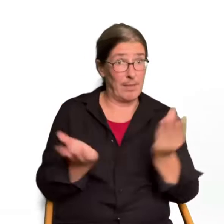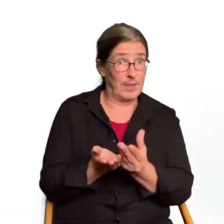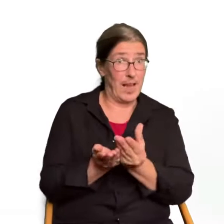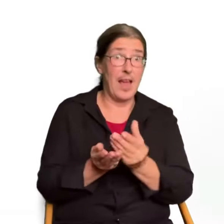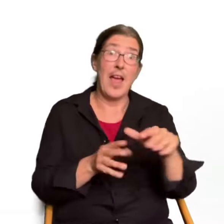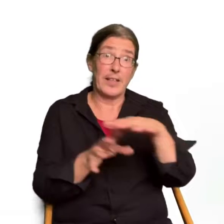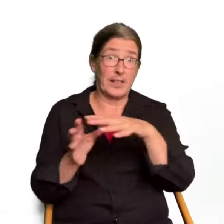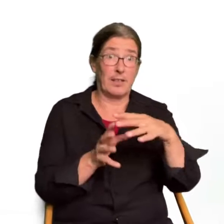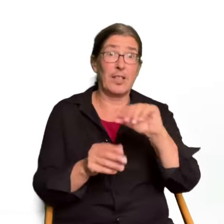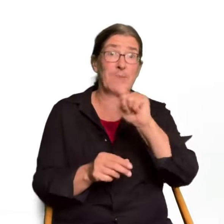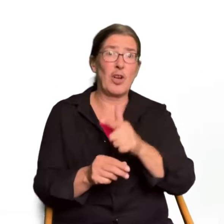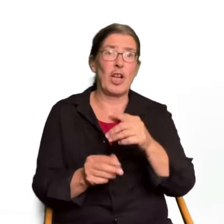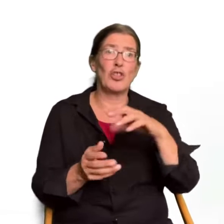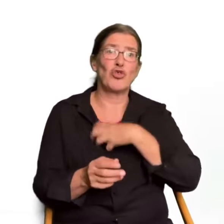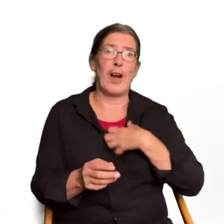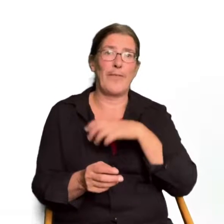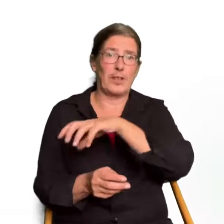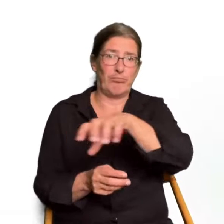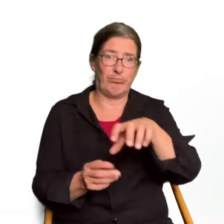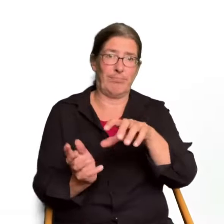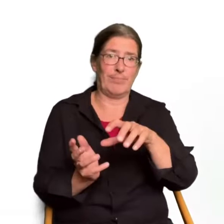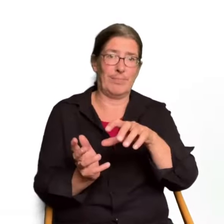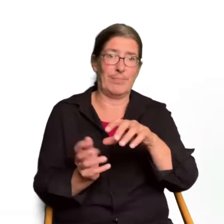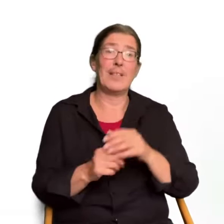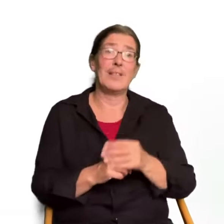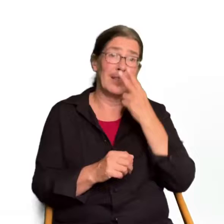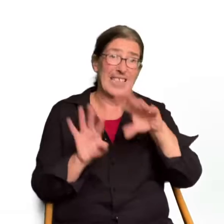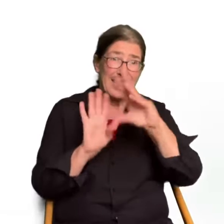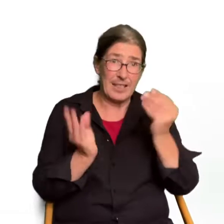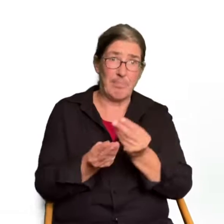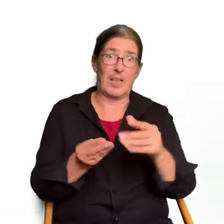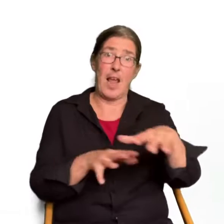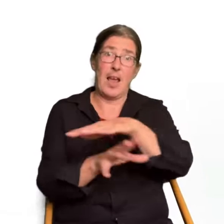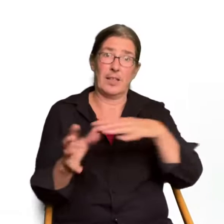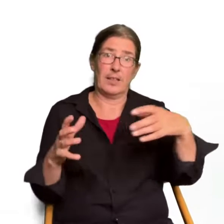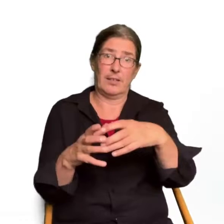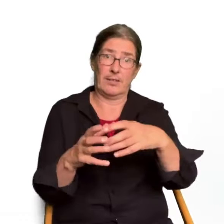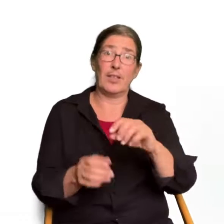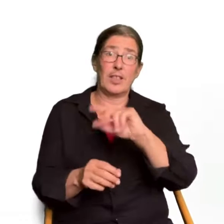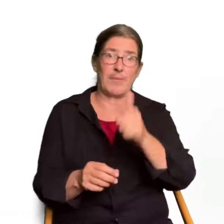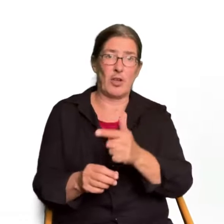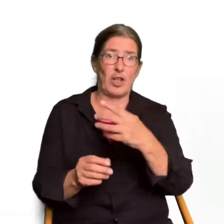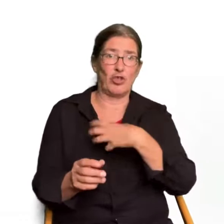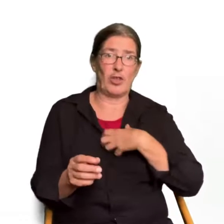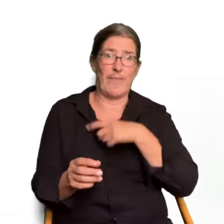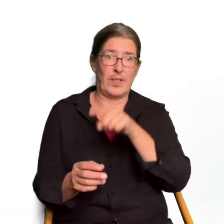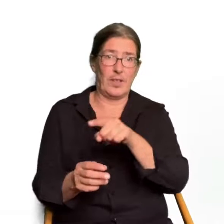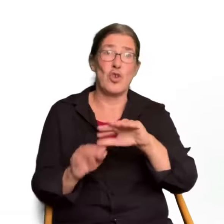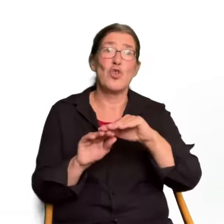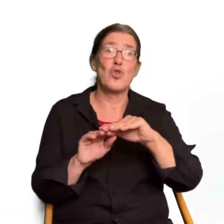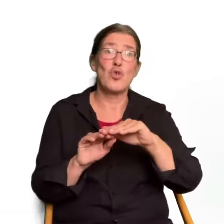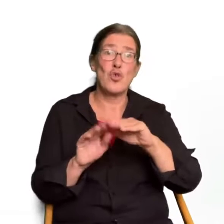von 200 Schafen die 200 Schafe hier steht schon die gesamtherde diese 200 Schafe sind der